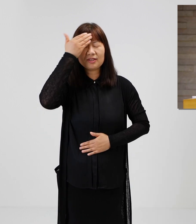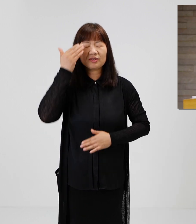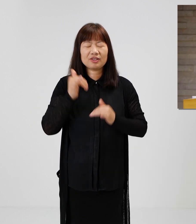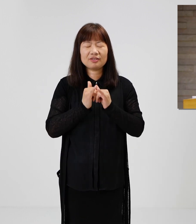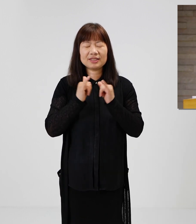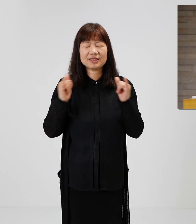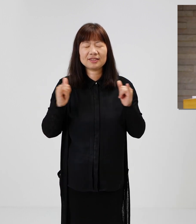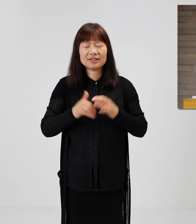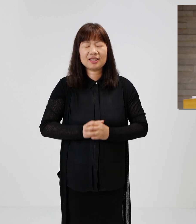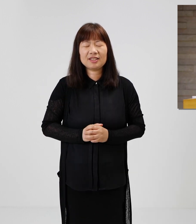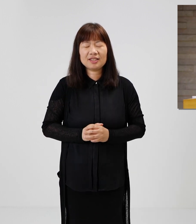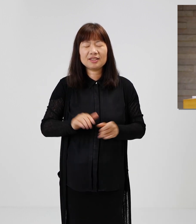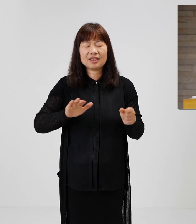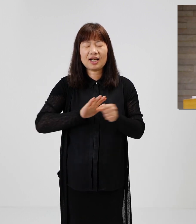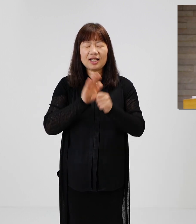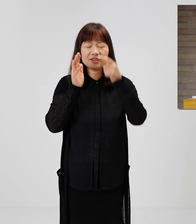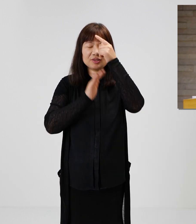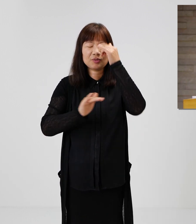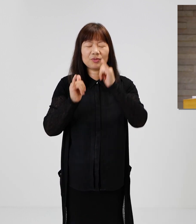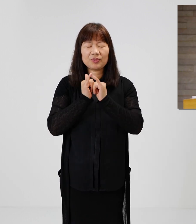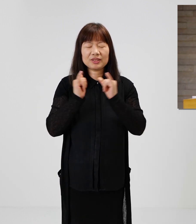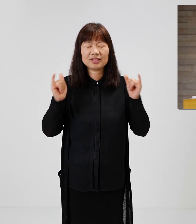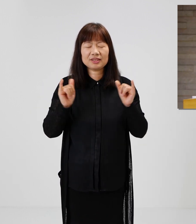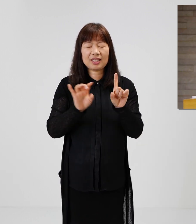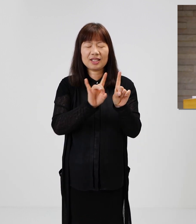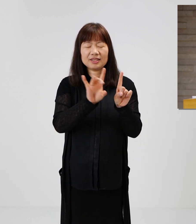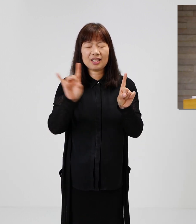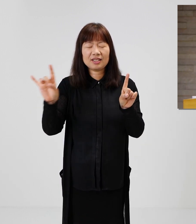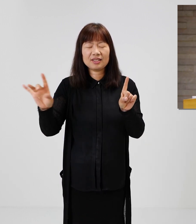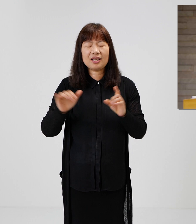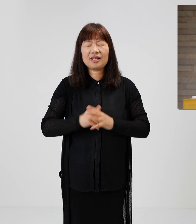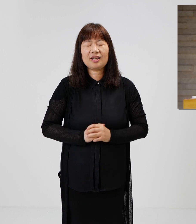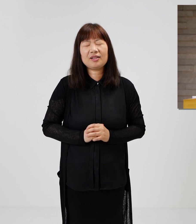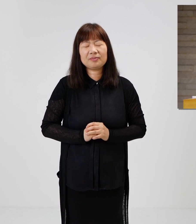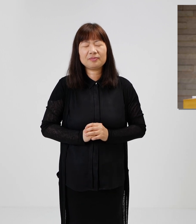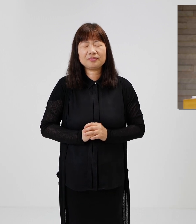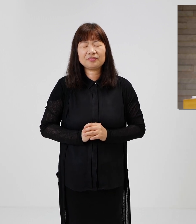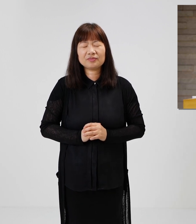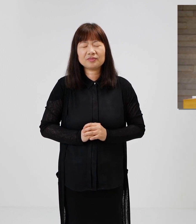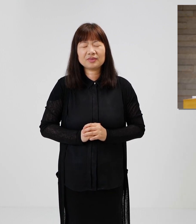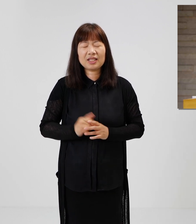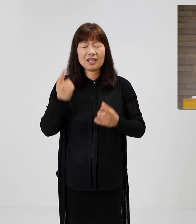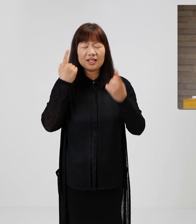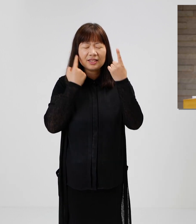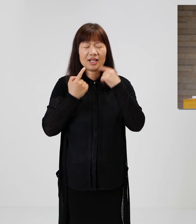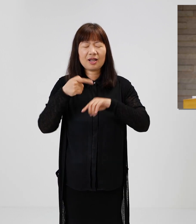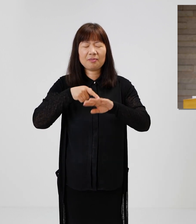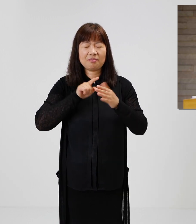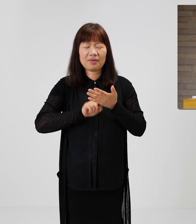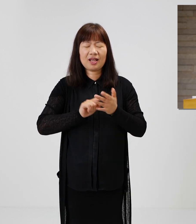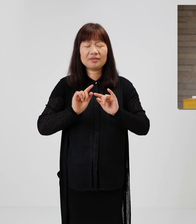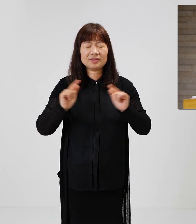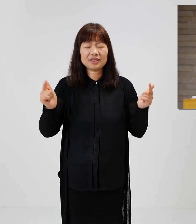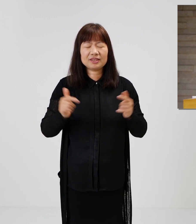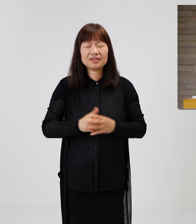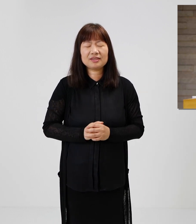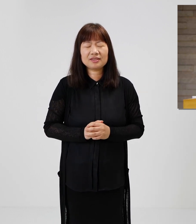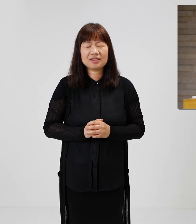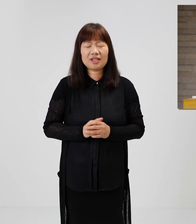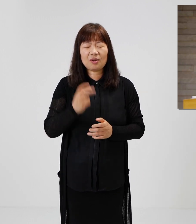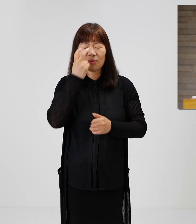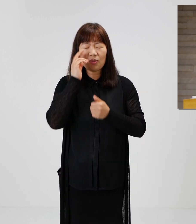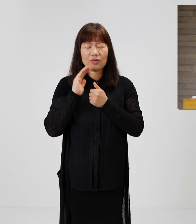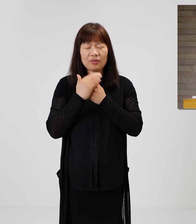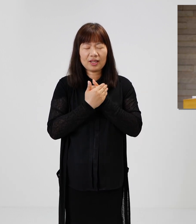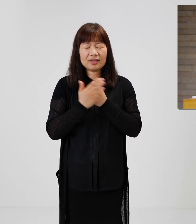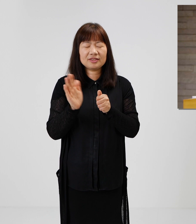청년들, 사랑하는 성도들 한 사람 한 사람 상한 마음들을 보듬어